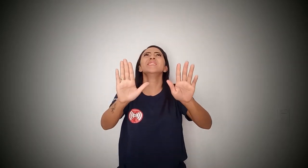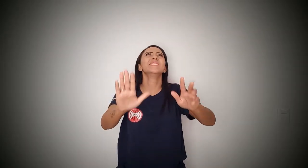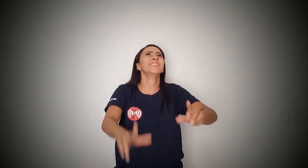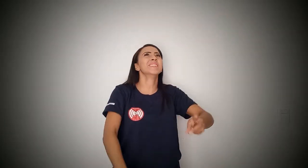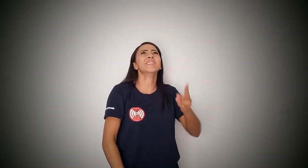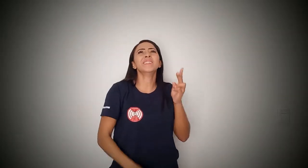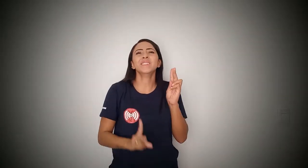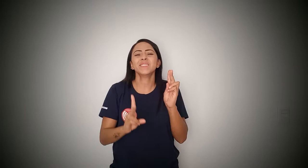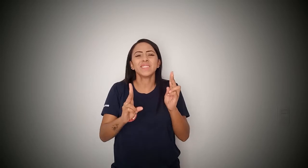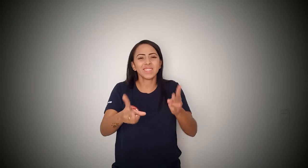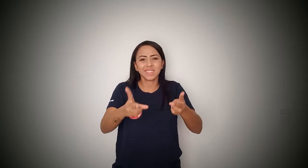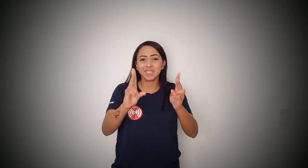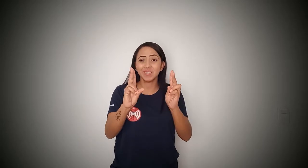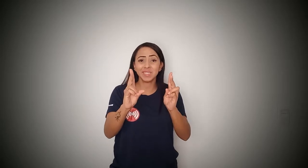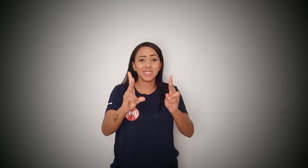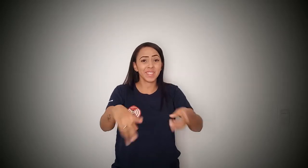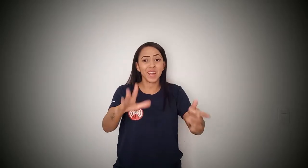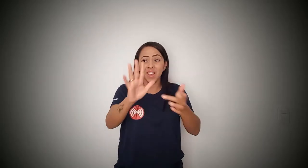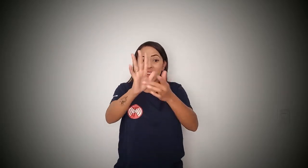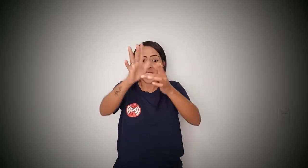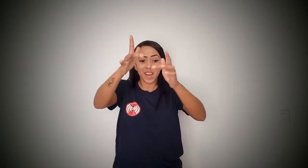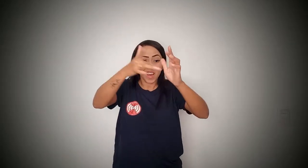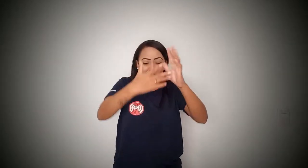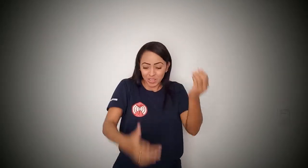é, pra sempre